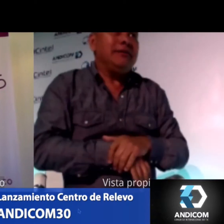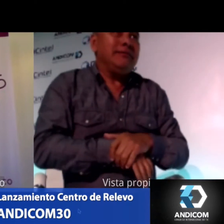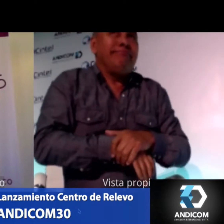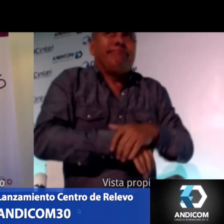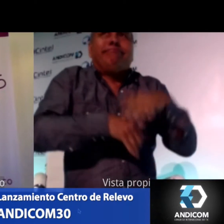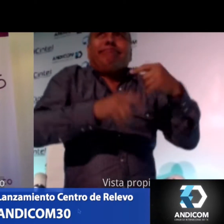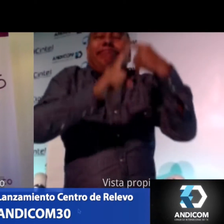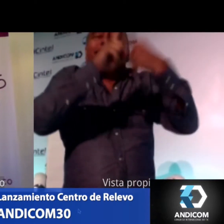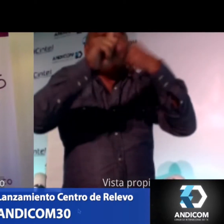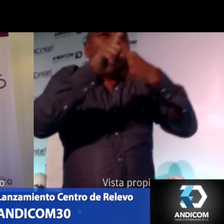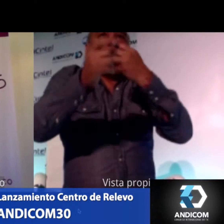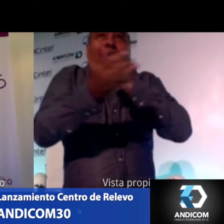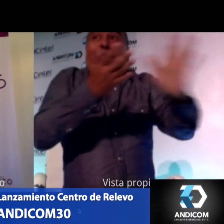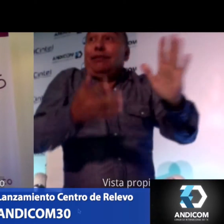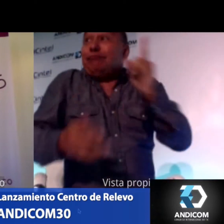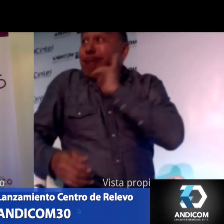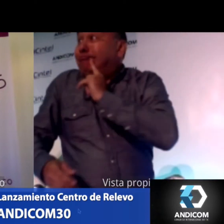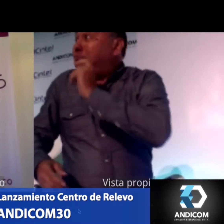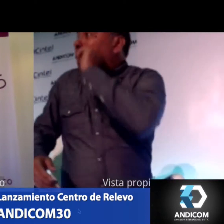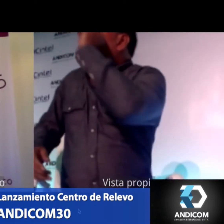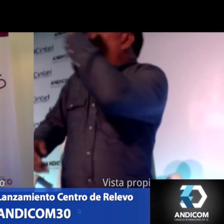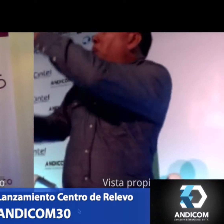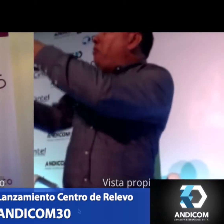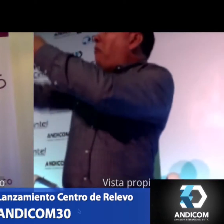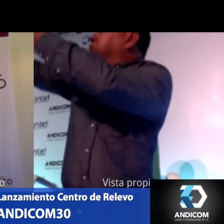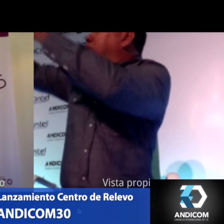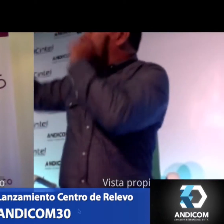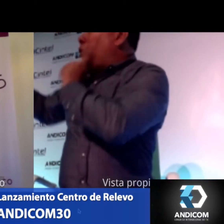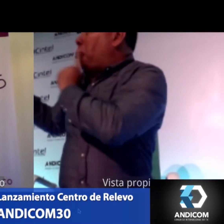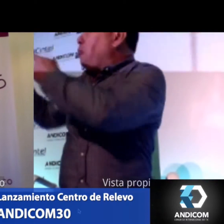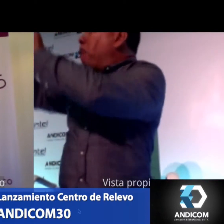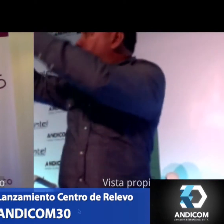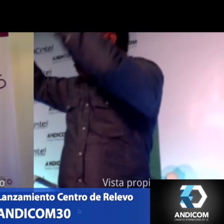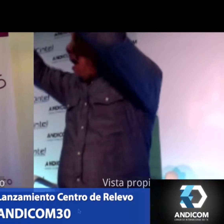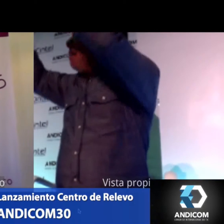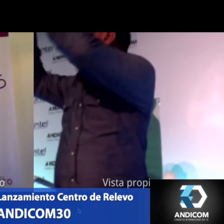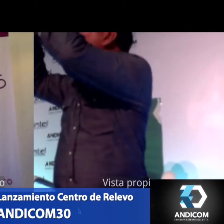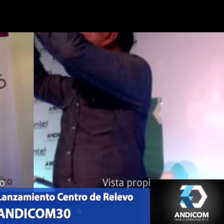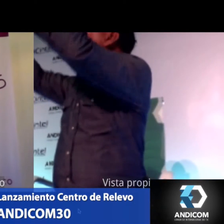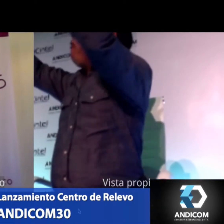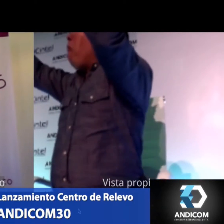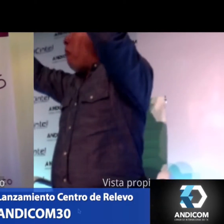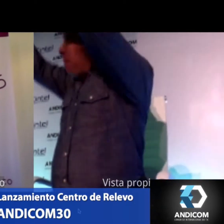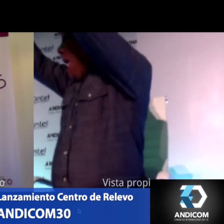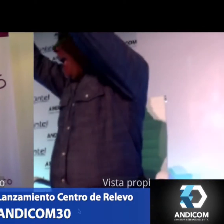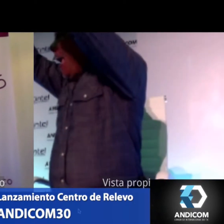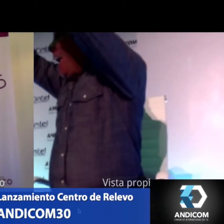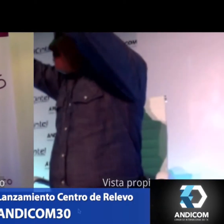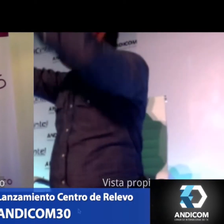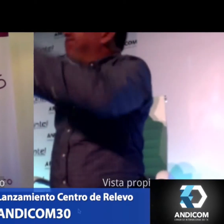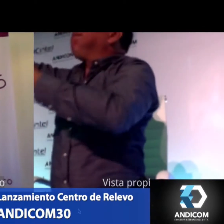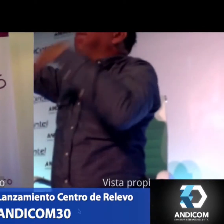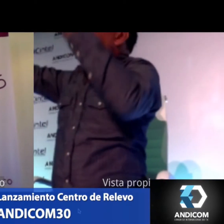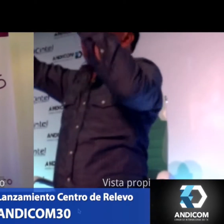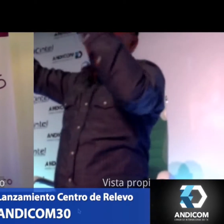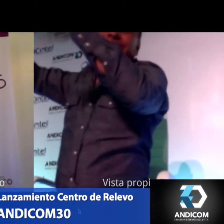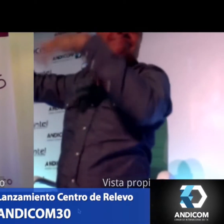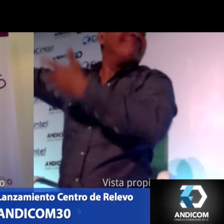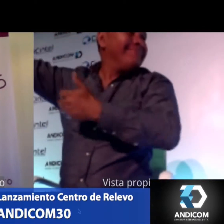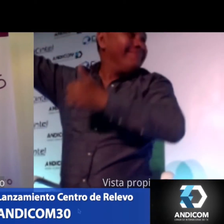como usted decía, nosotros mensualmente hacemos 30.000 llamadas. Tenemos acá las personas por los que ustedes utilizan el centro de relevo, ¿no es